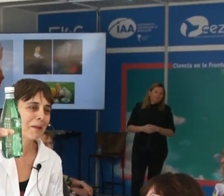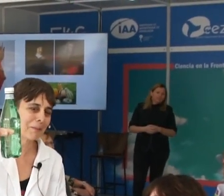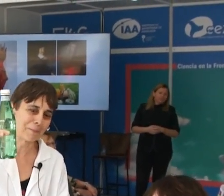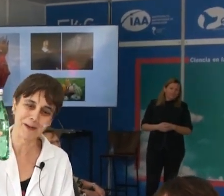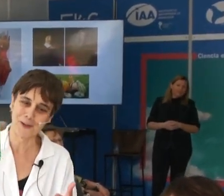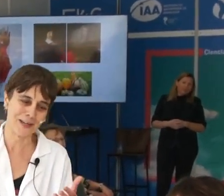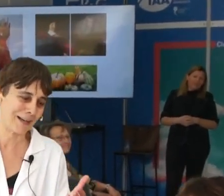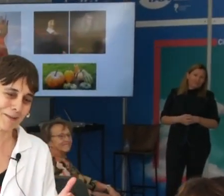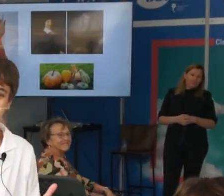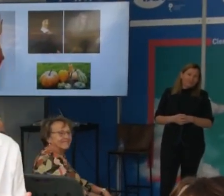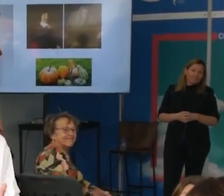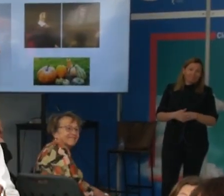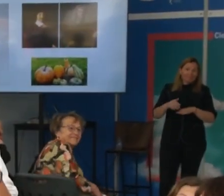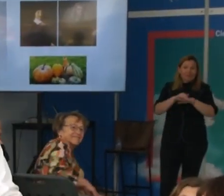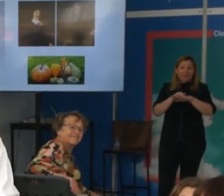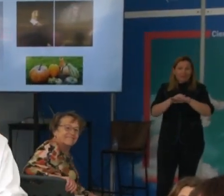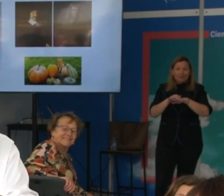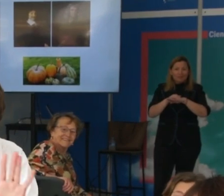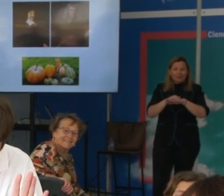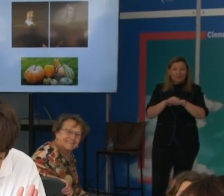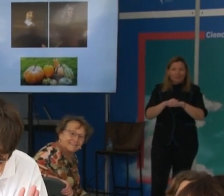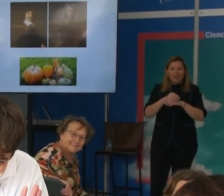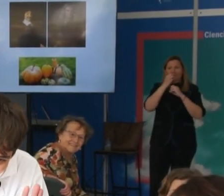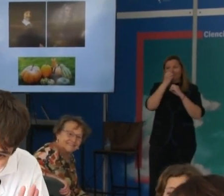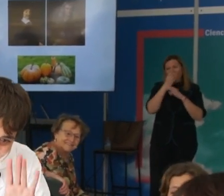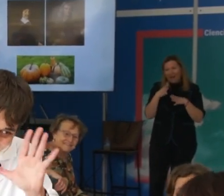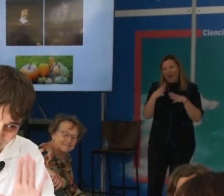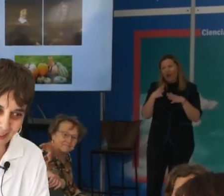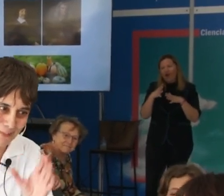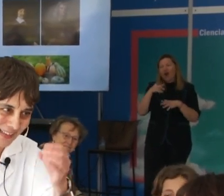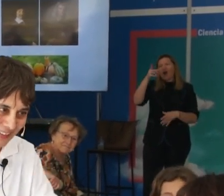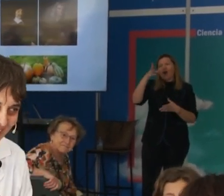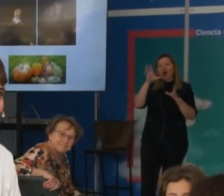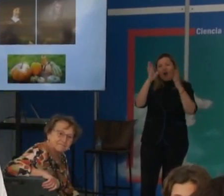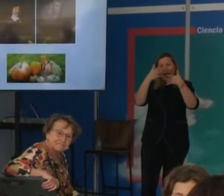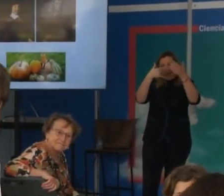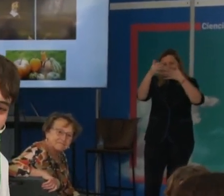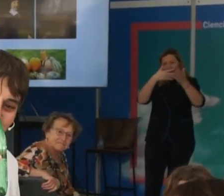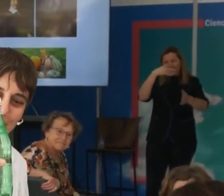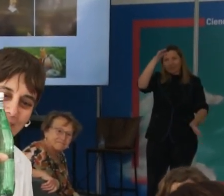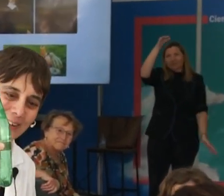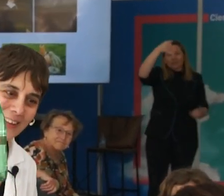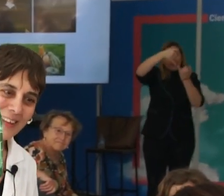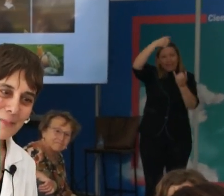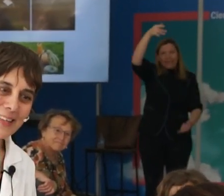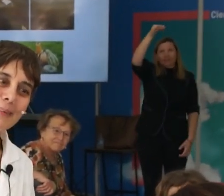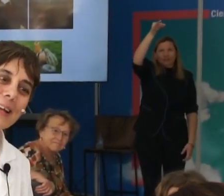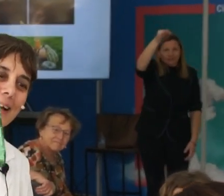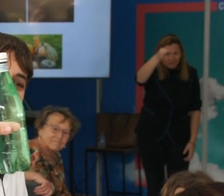Vaya. Me perdona, pero las cosas mecánicas. Vale. Las cosas mecánicas. Tira del hilo, por Dios.